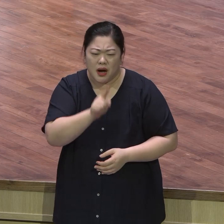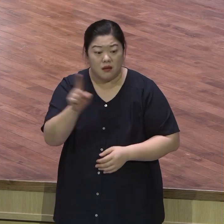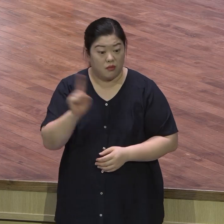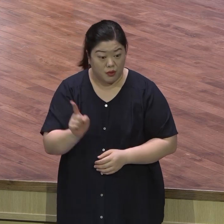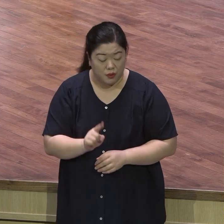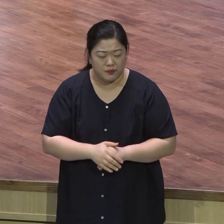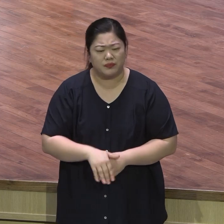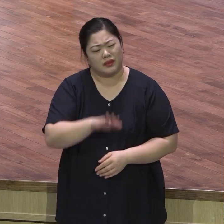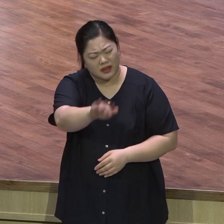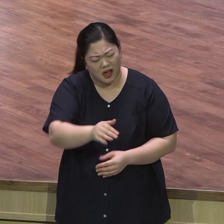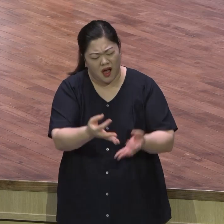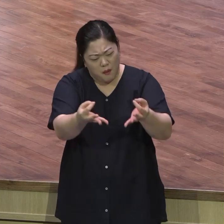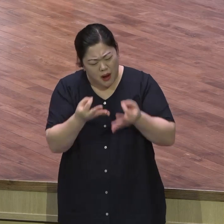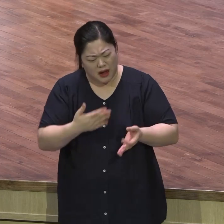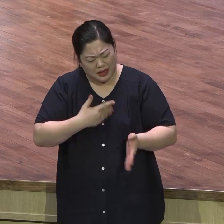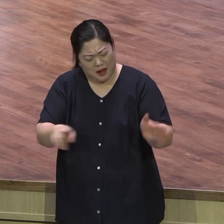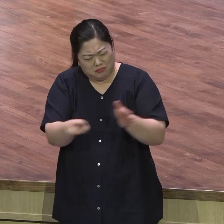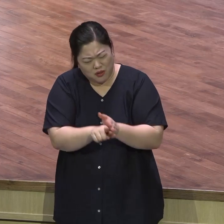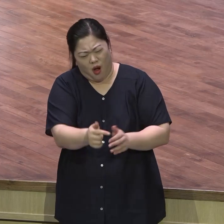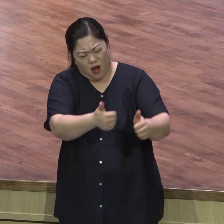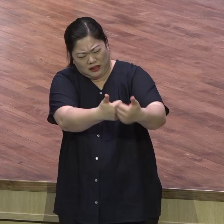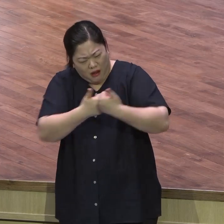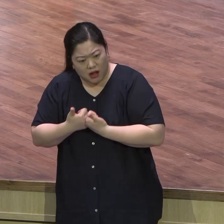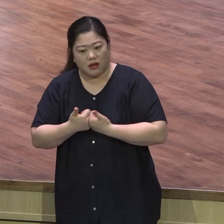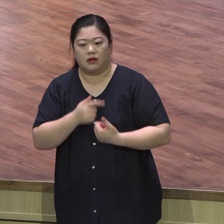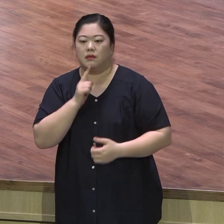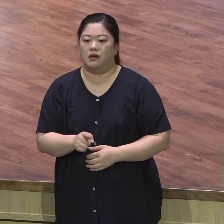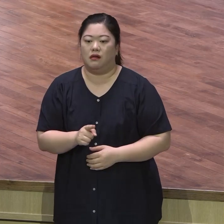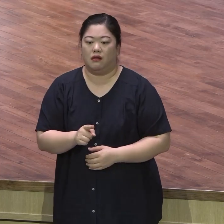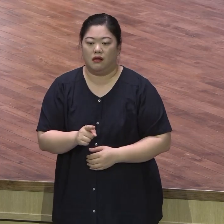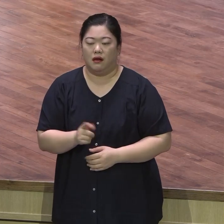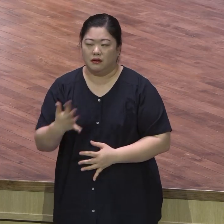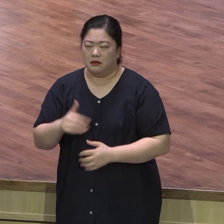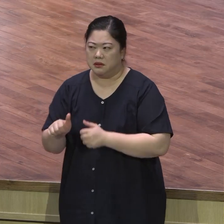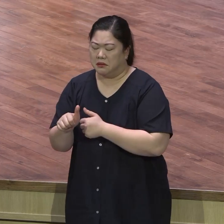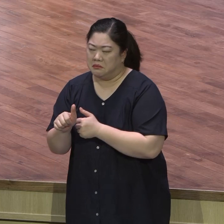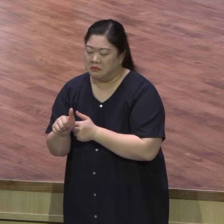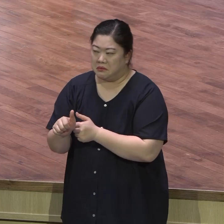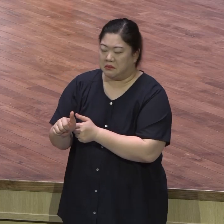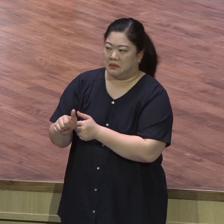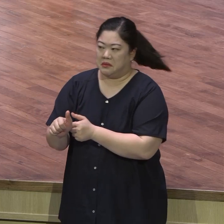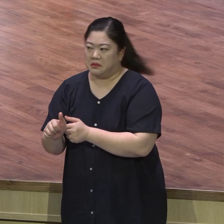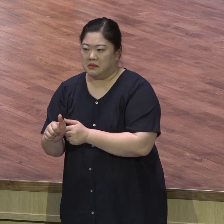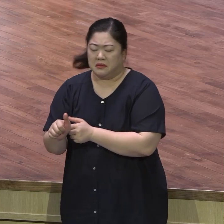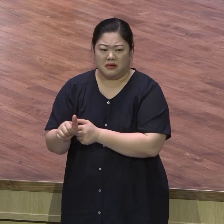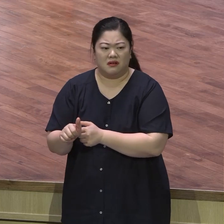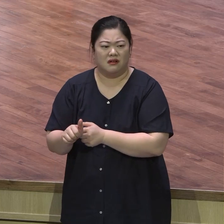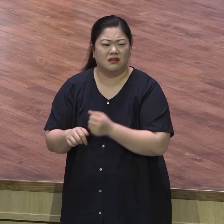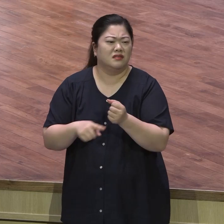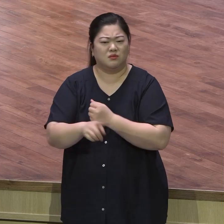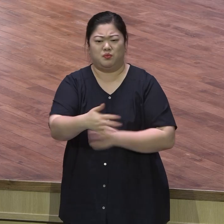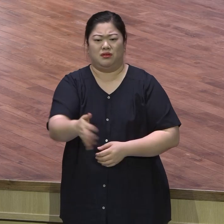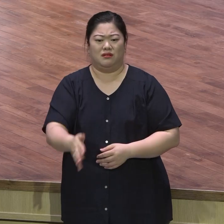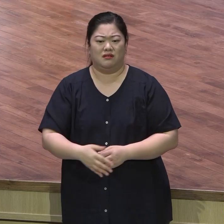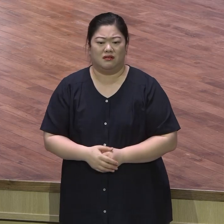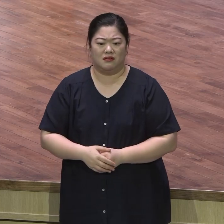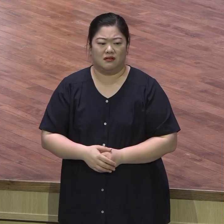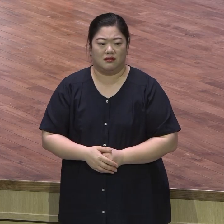사도 바울은 하나님의 일꽃, 하나님의 은혜의 봄을 증거하는 일 자체로 하나님의 은혜가